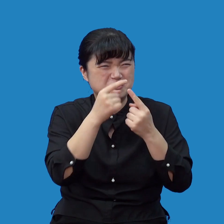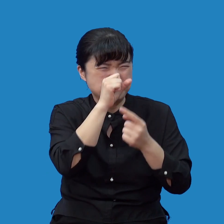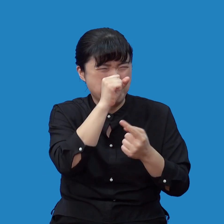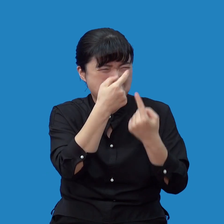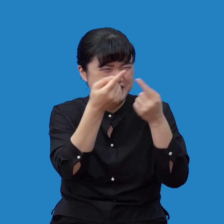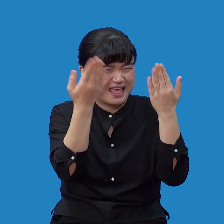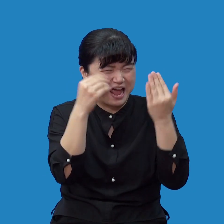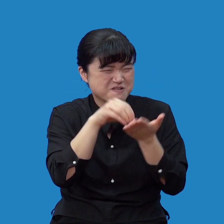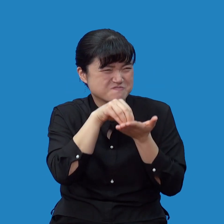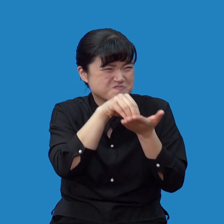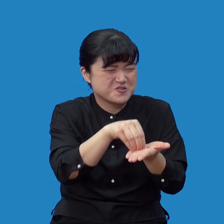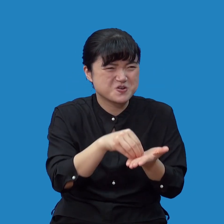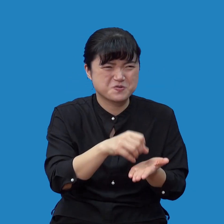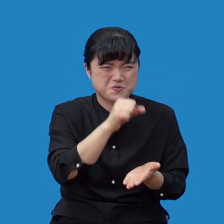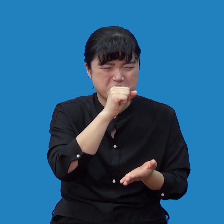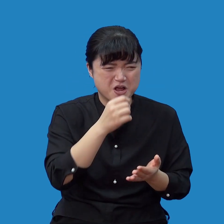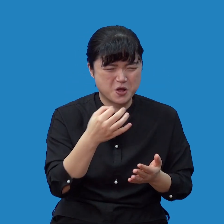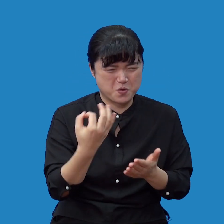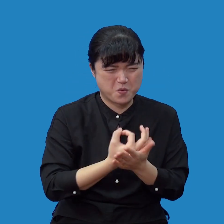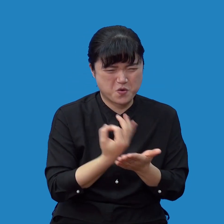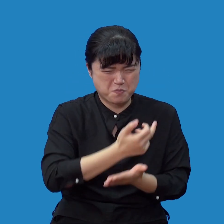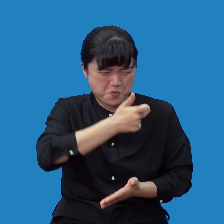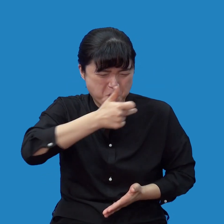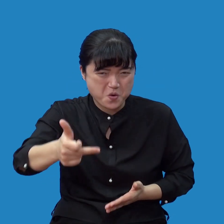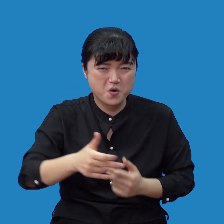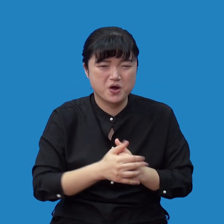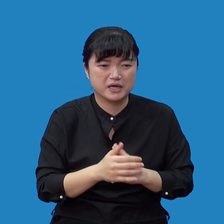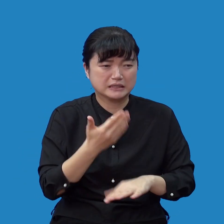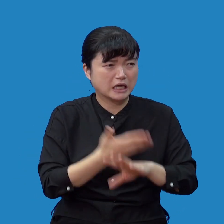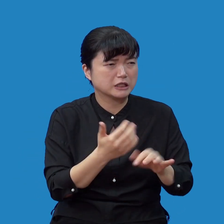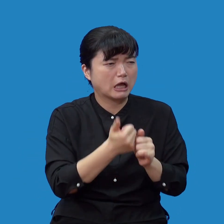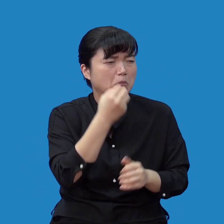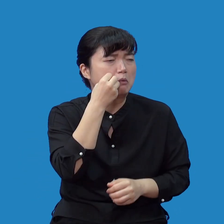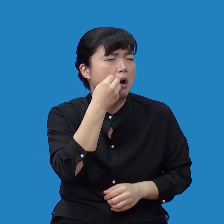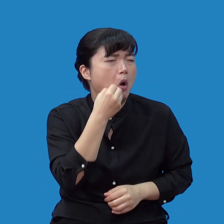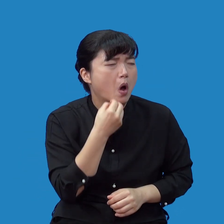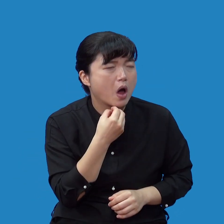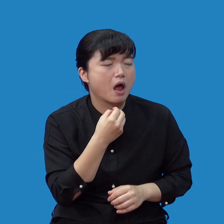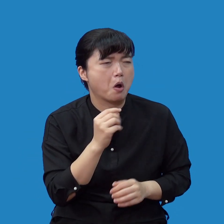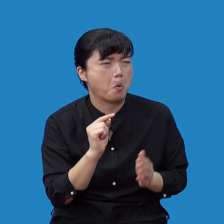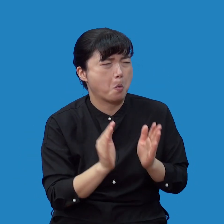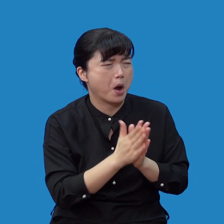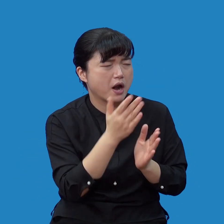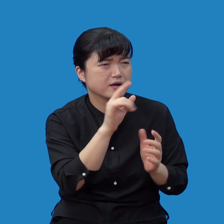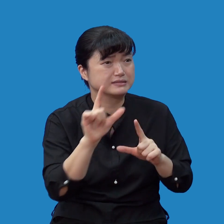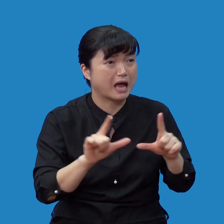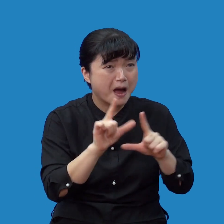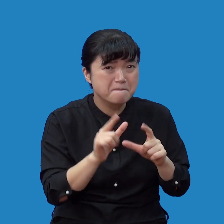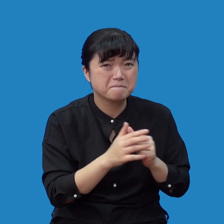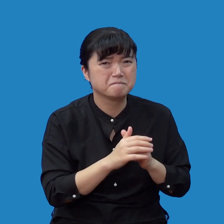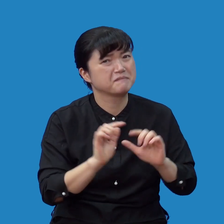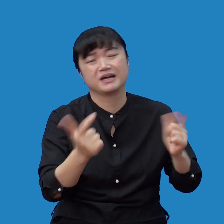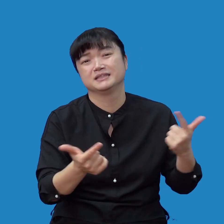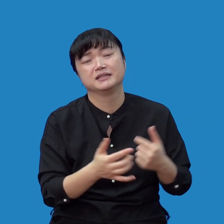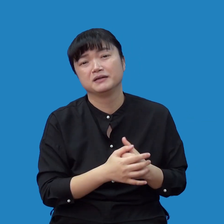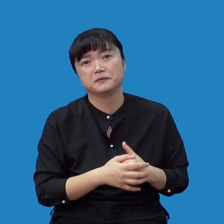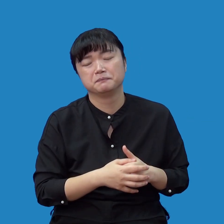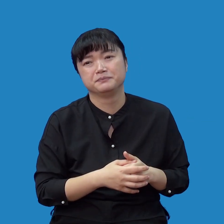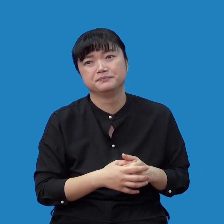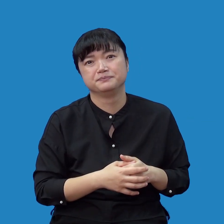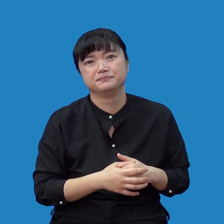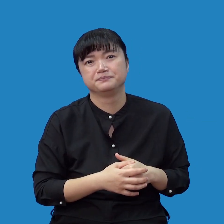연봉 높은 직장, 남들이 다 부러워하는 그런 좀 화려한 삶, 그런 겁니까?